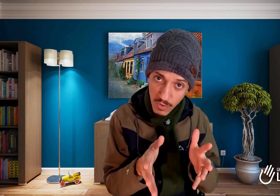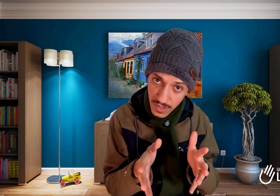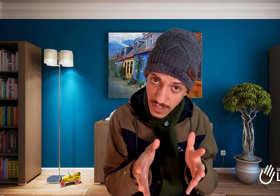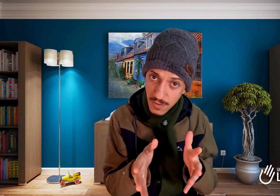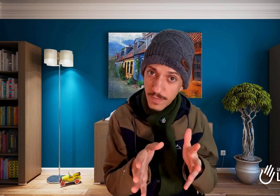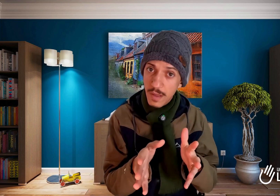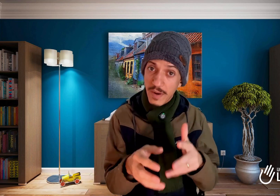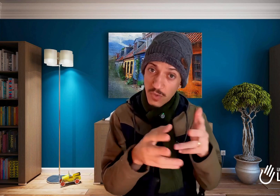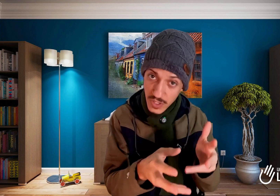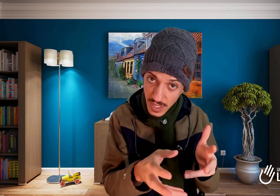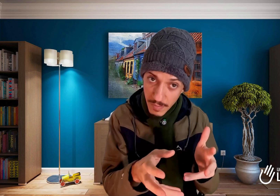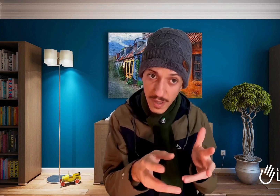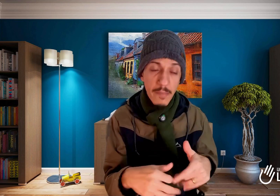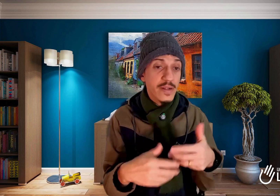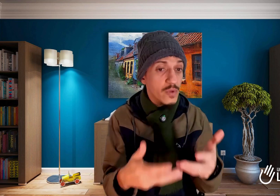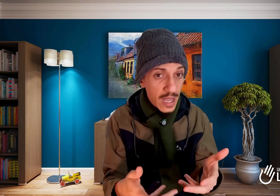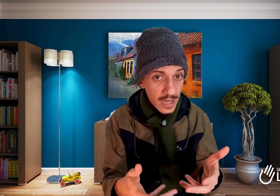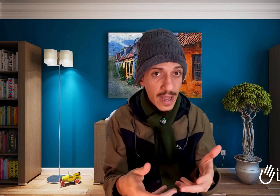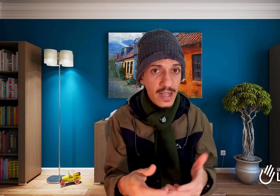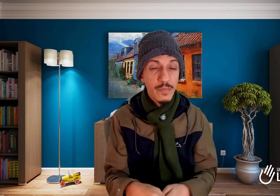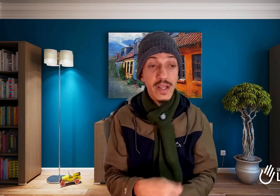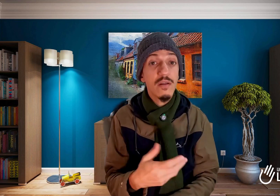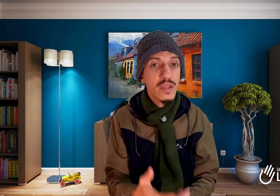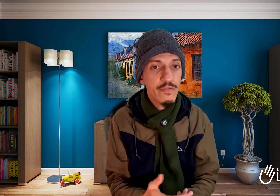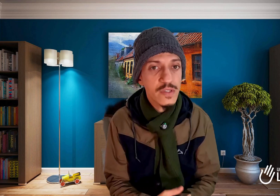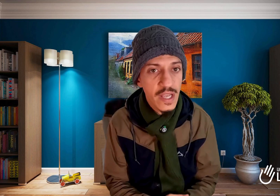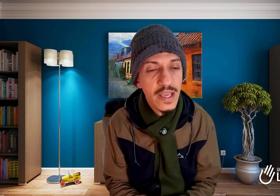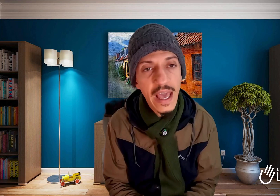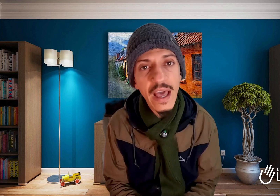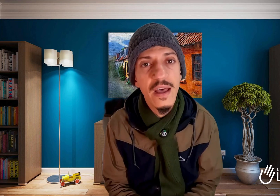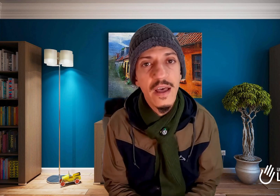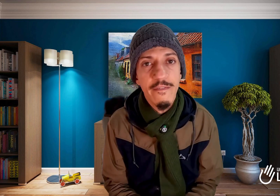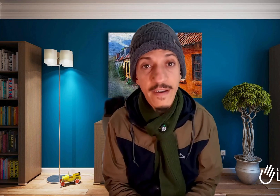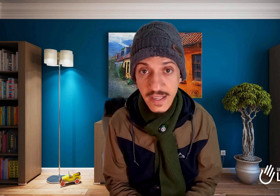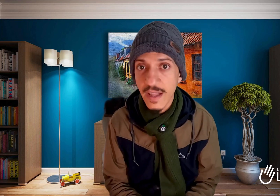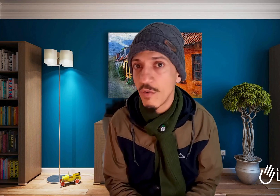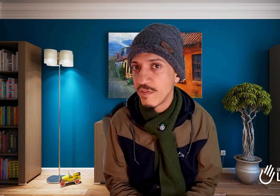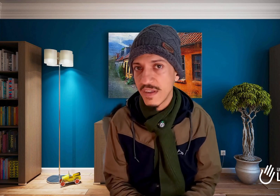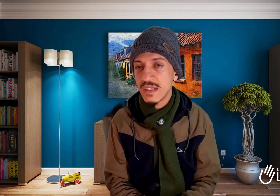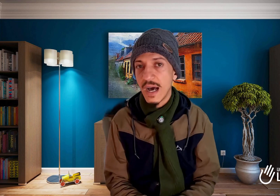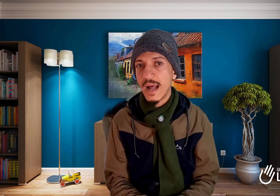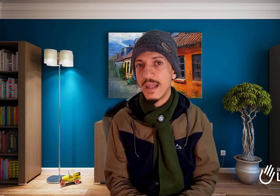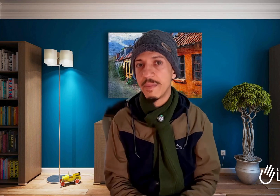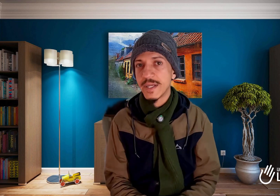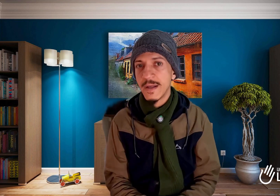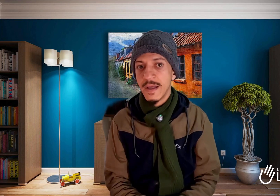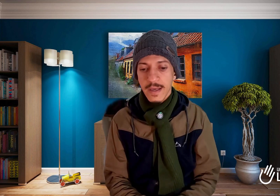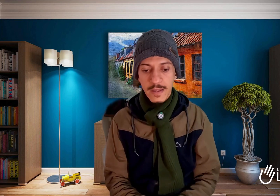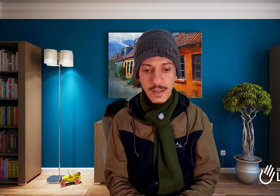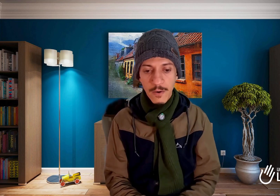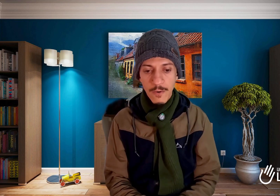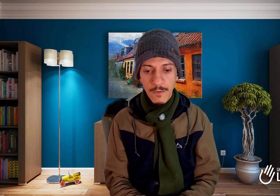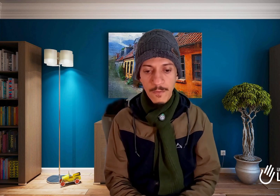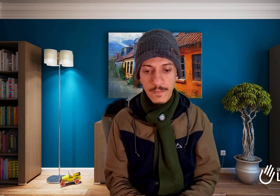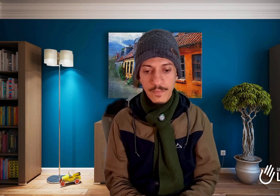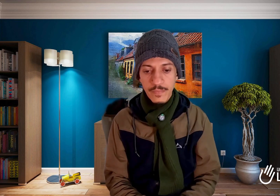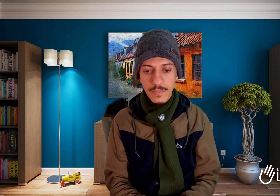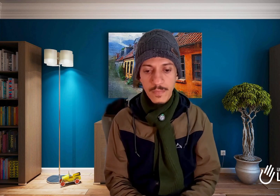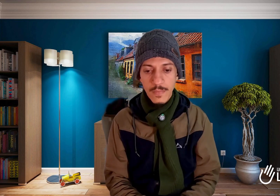contexto, para a sua dinâmica, para a sua realidade, para aquilo que você quer fazer ou vivenciar na Libras. Então, bom,